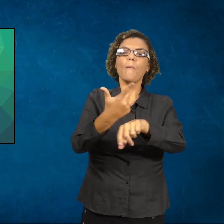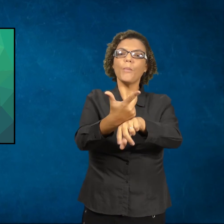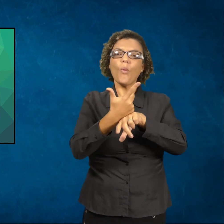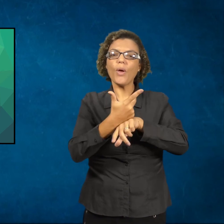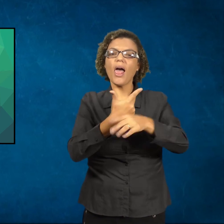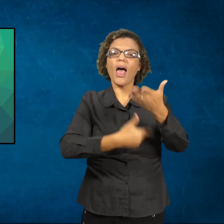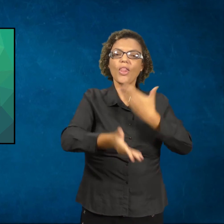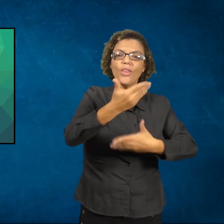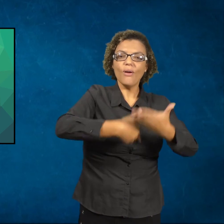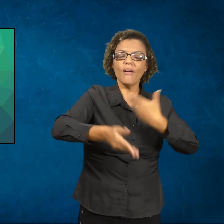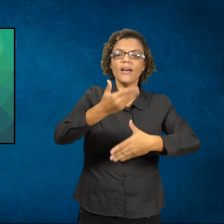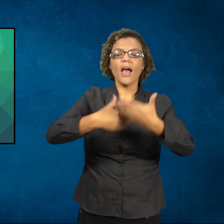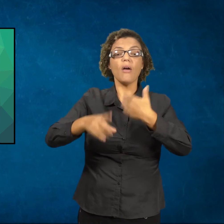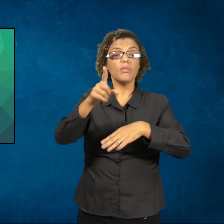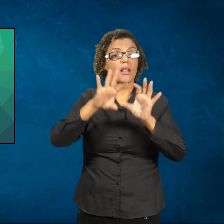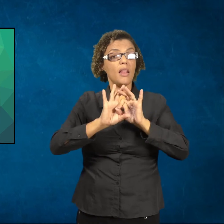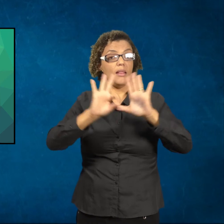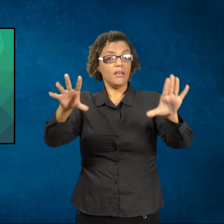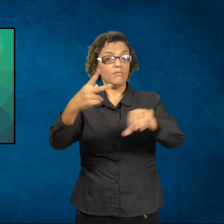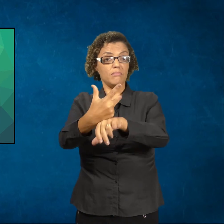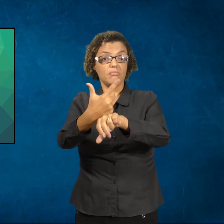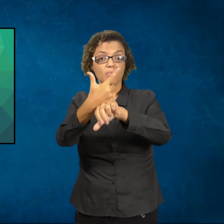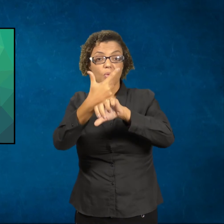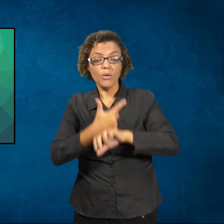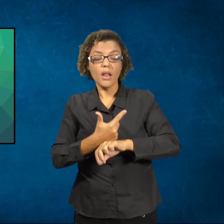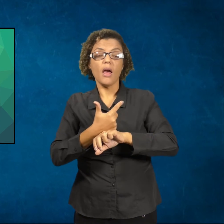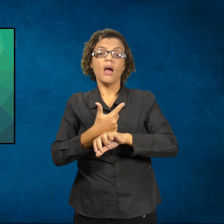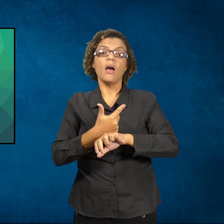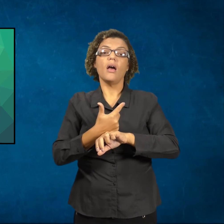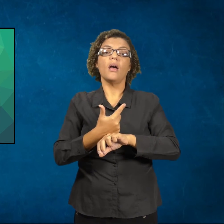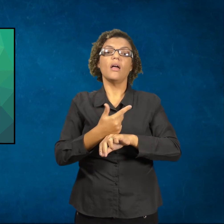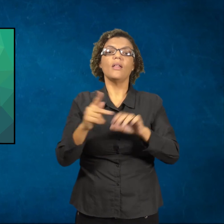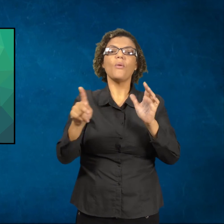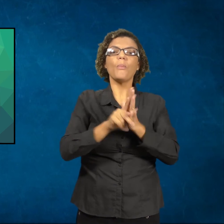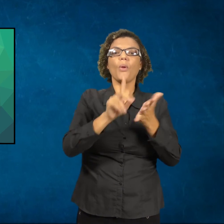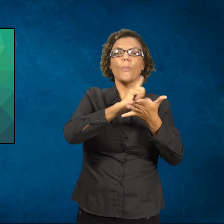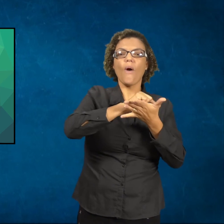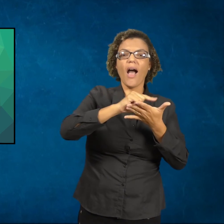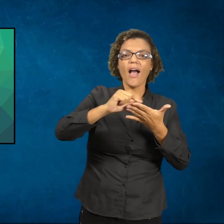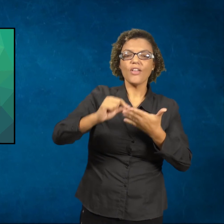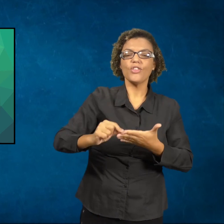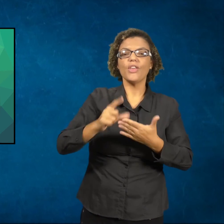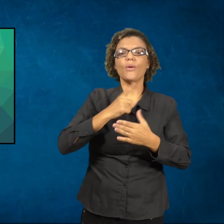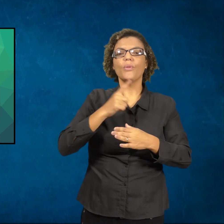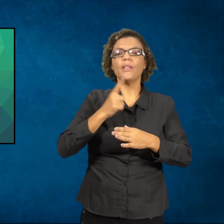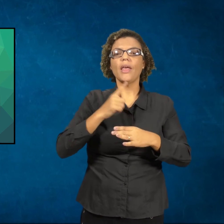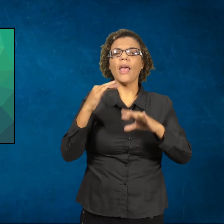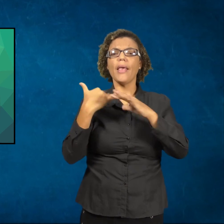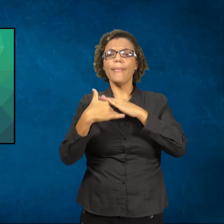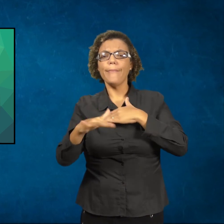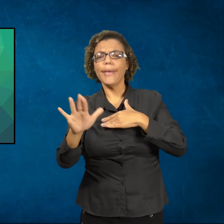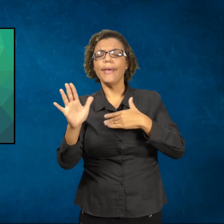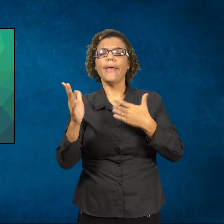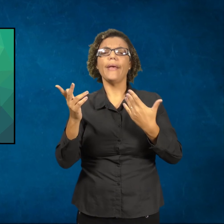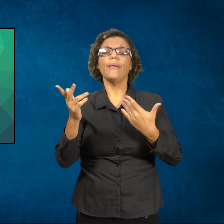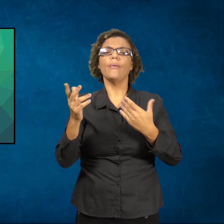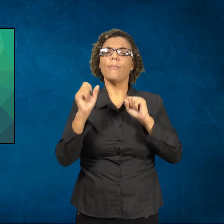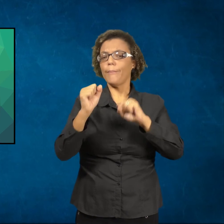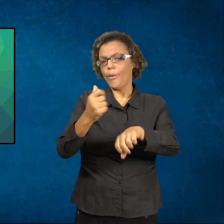de discussão, fique inteiramente à vontade, para acessar. No próprio artigo tem, endereço de e-mail e tal,